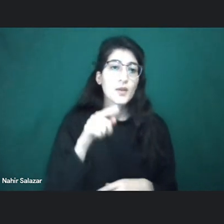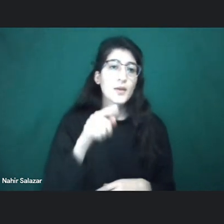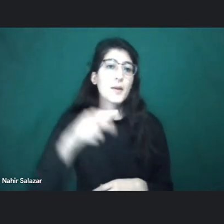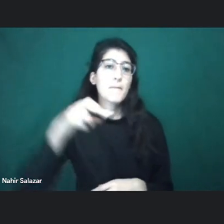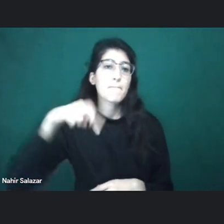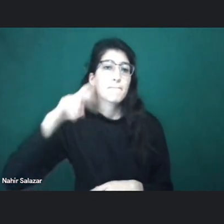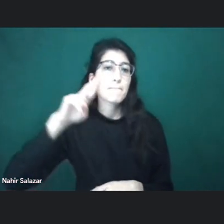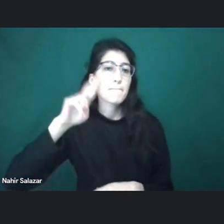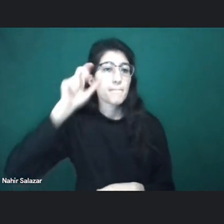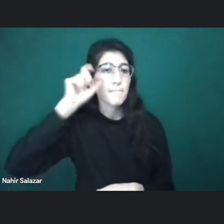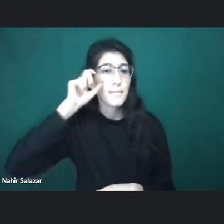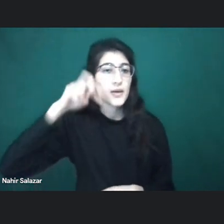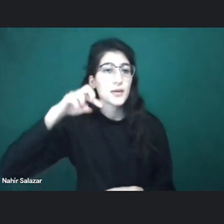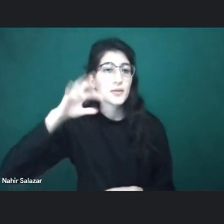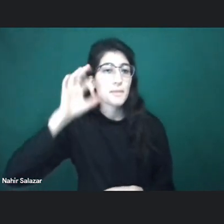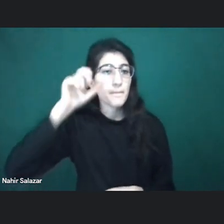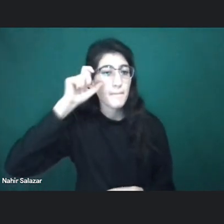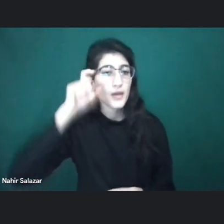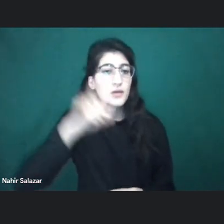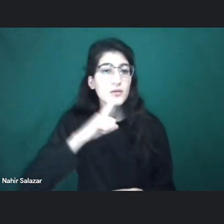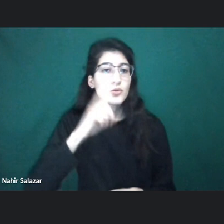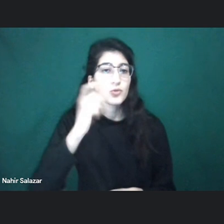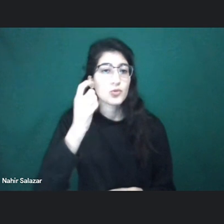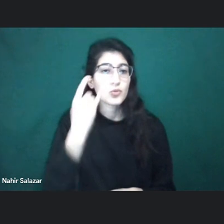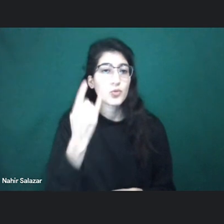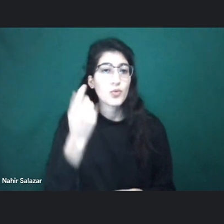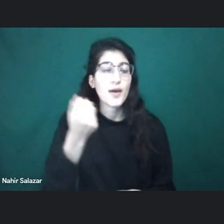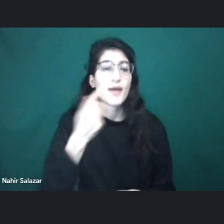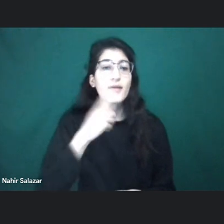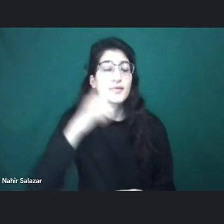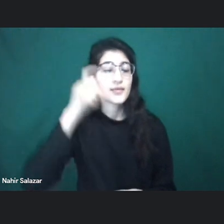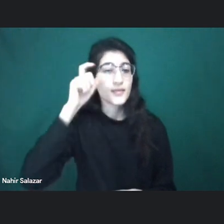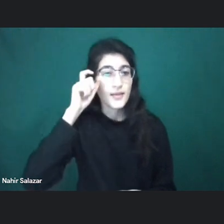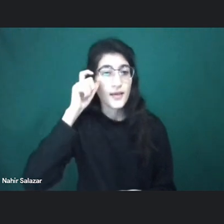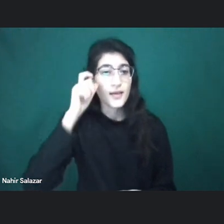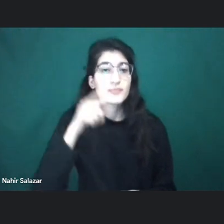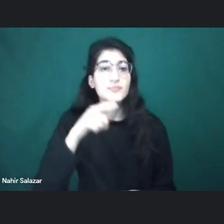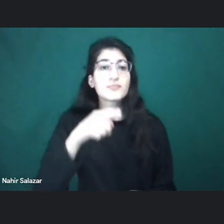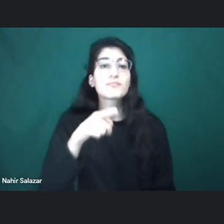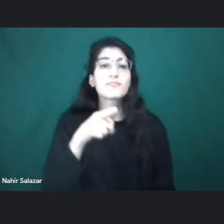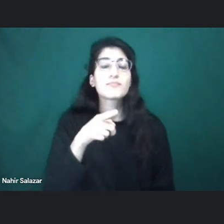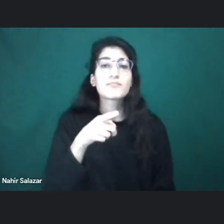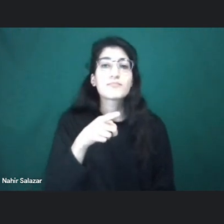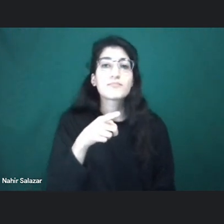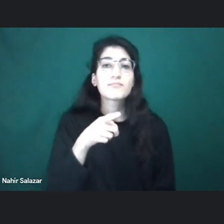Sustantivo. Sustantivo. Si tiene make, ¿qué dijimos que era?